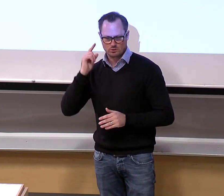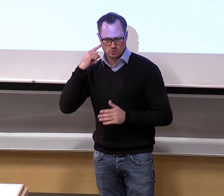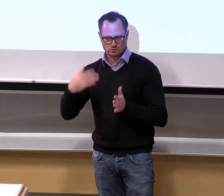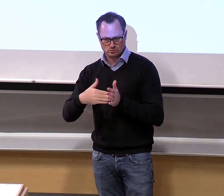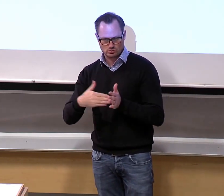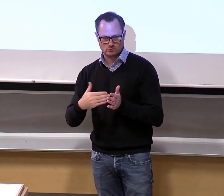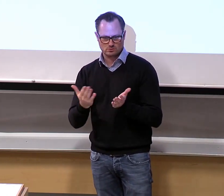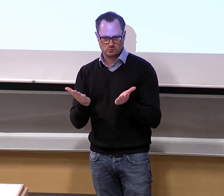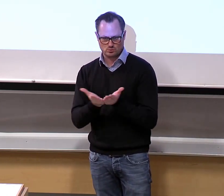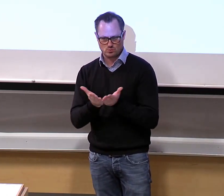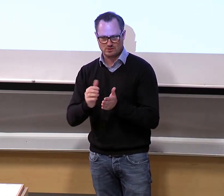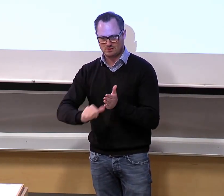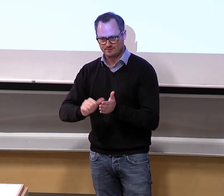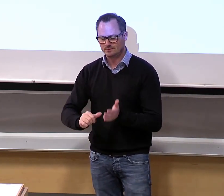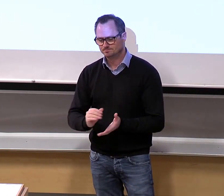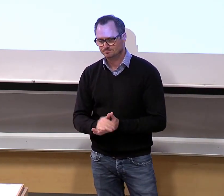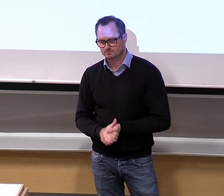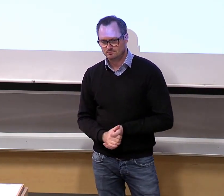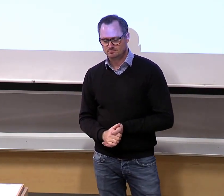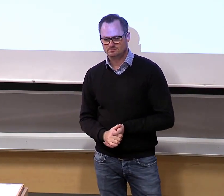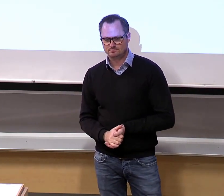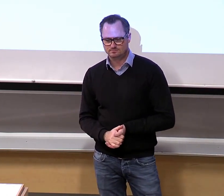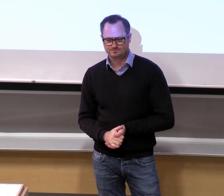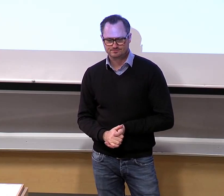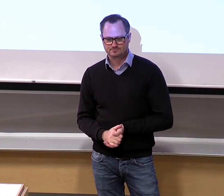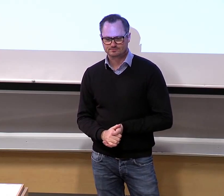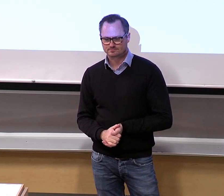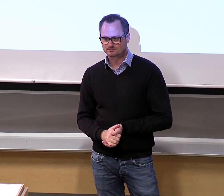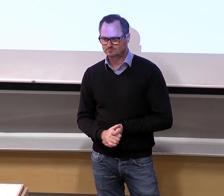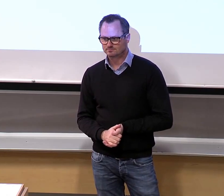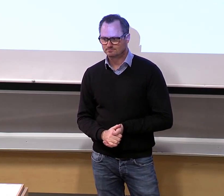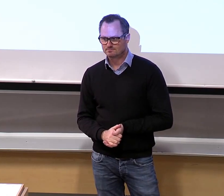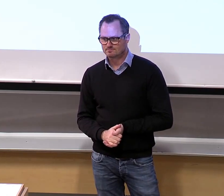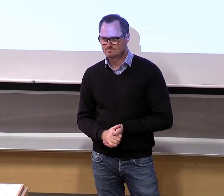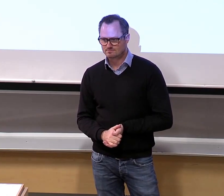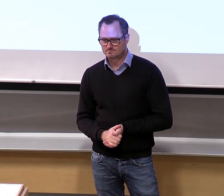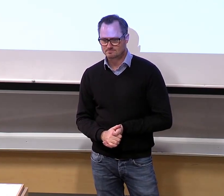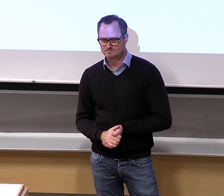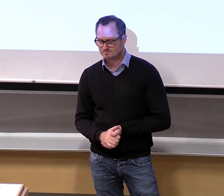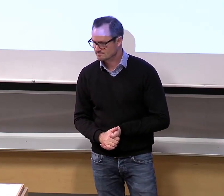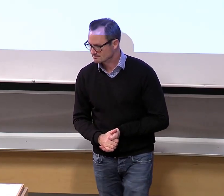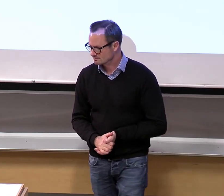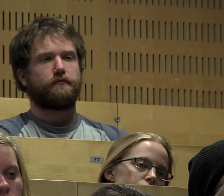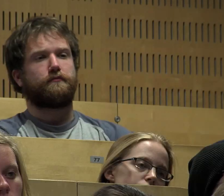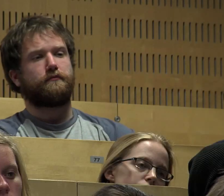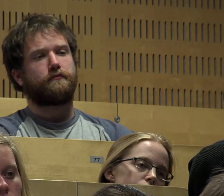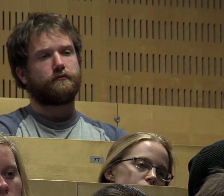nu, det är hörselskadade skolelever. Det är den biten jag tar tag i först.